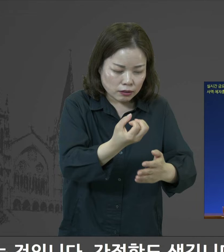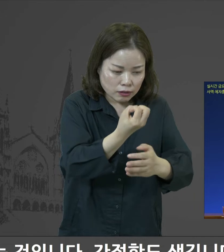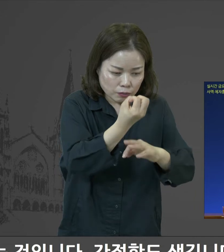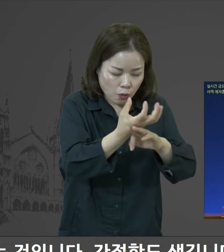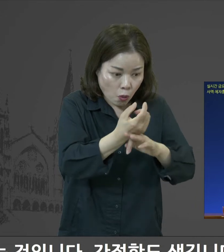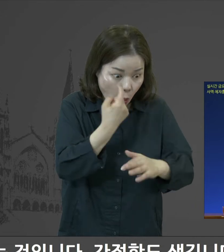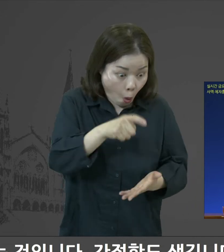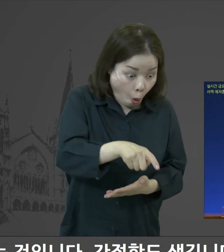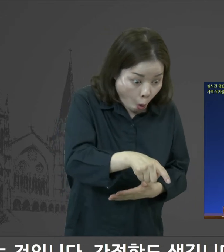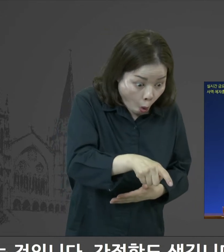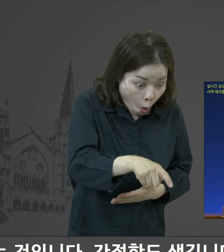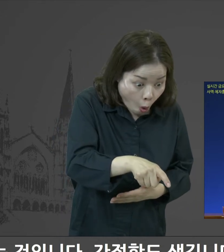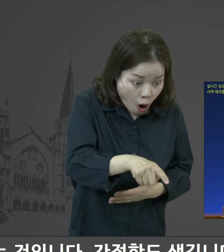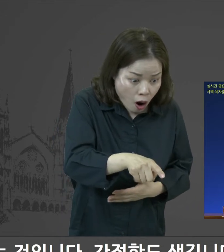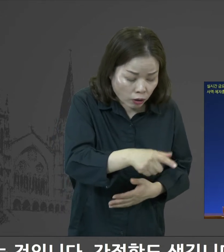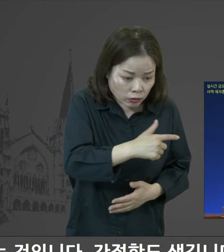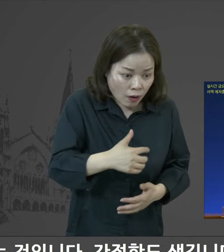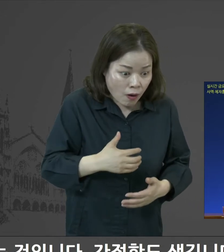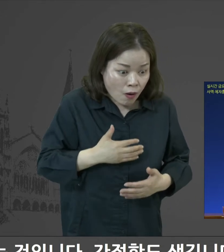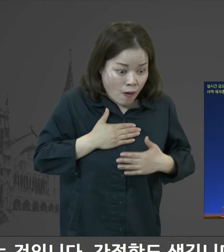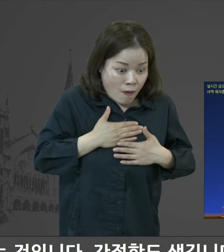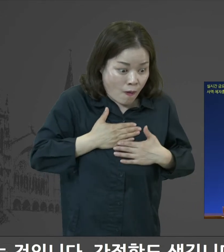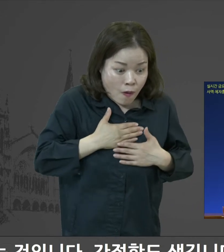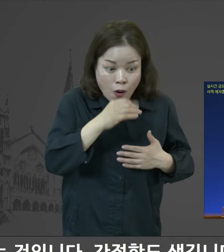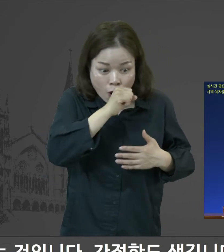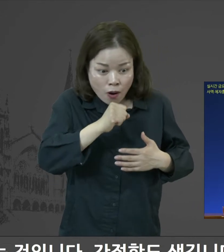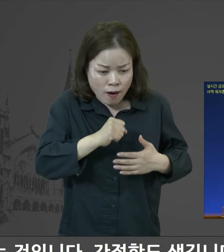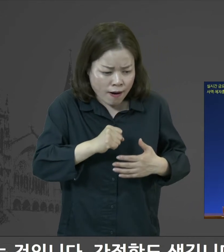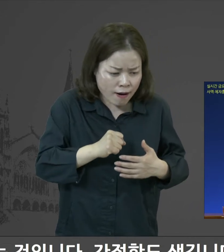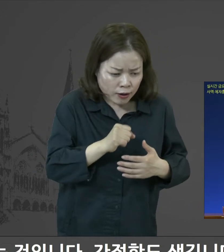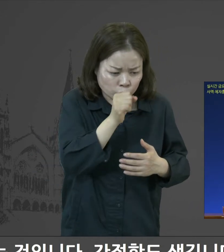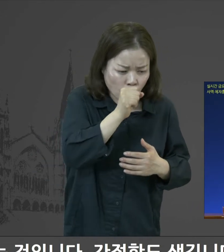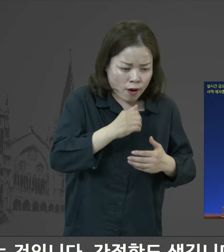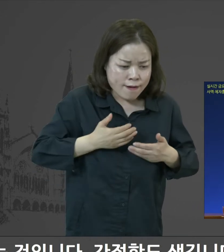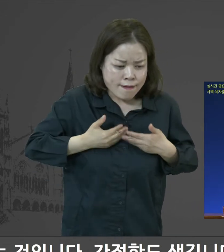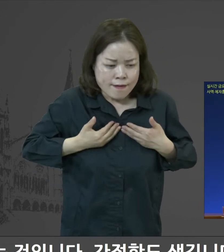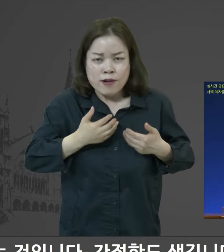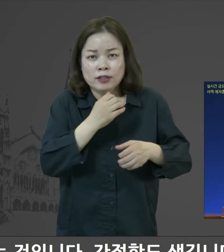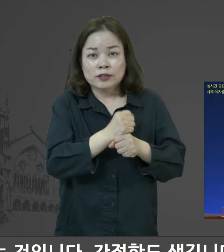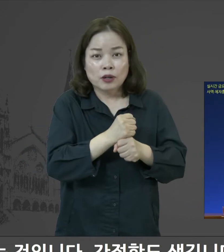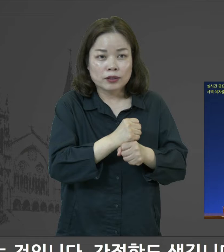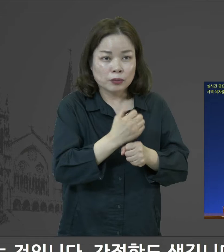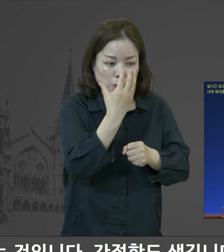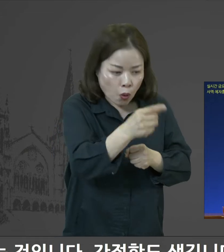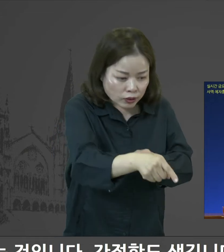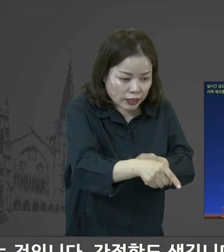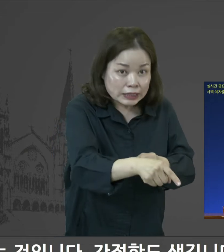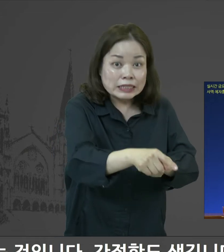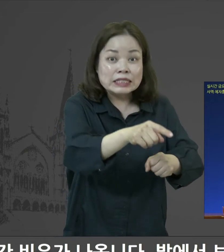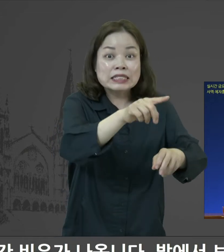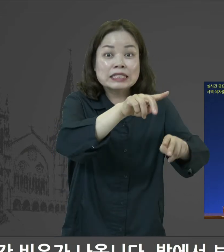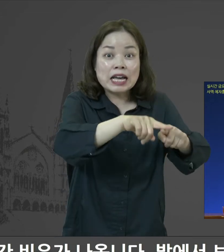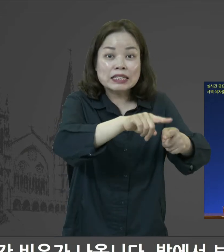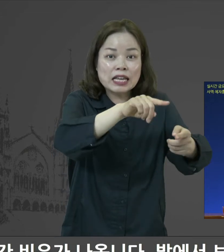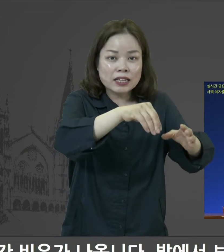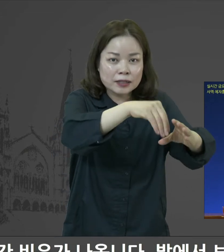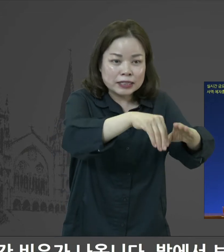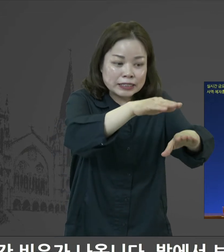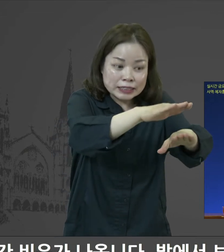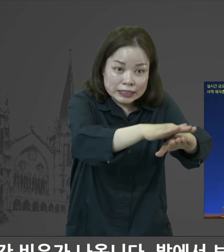이 보화를 발견하고 너무 흥분이 됐습니다. 그동안에 안 보이던 보화가 보인 거거든요. 그래서 그 자리에